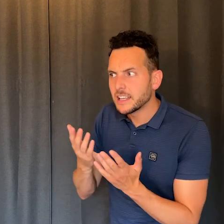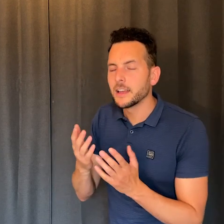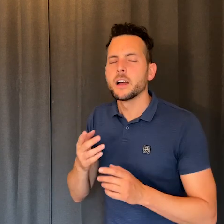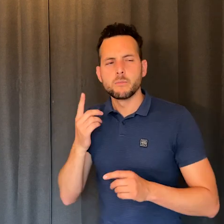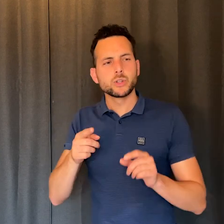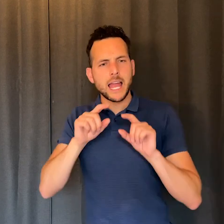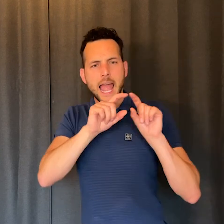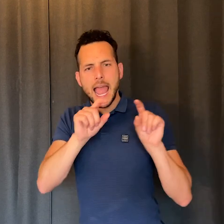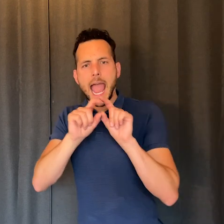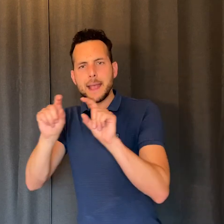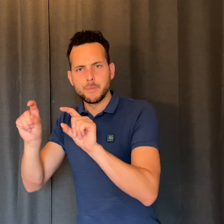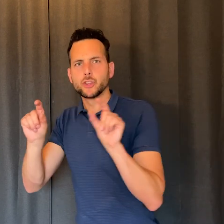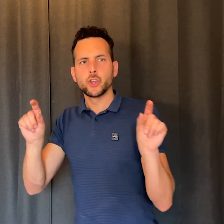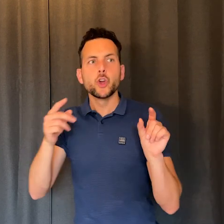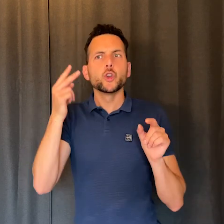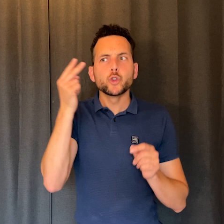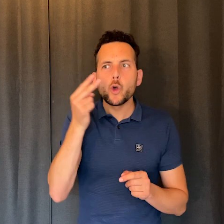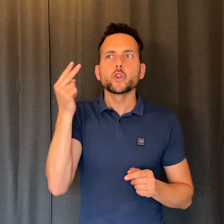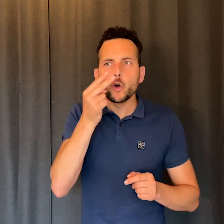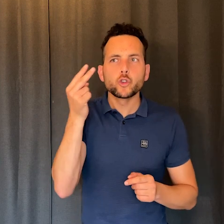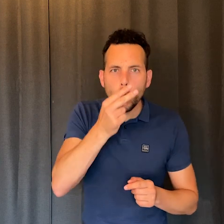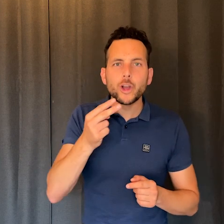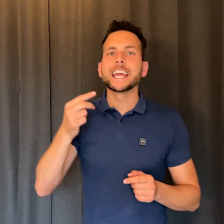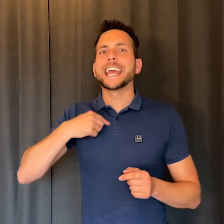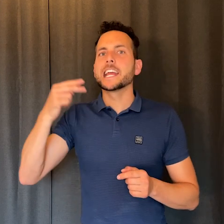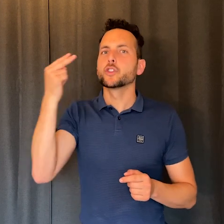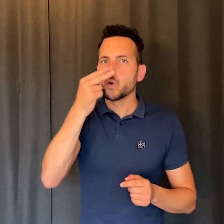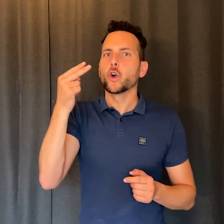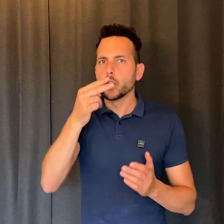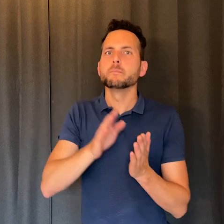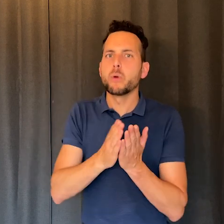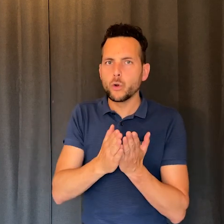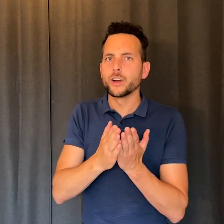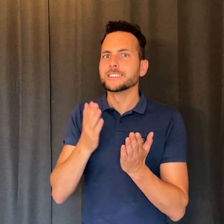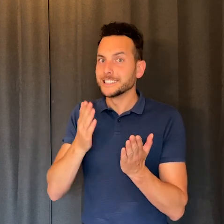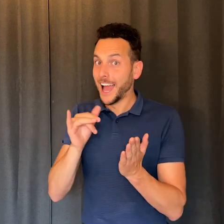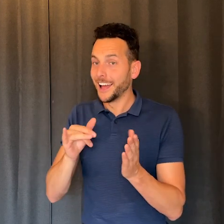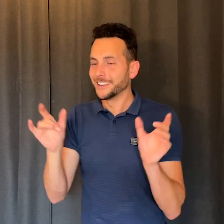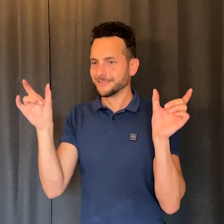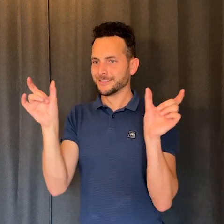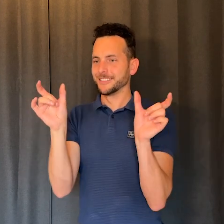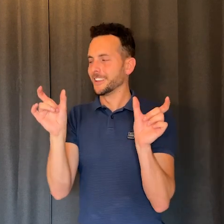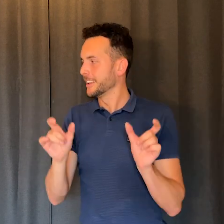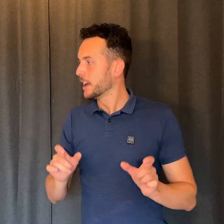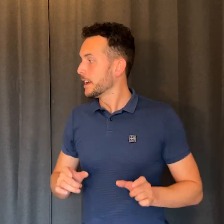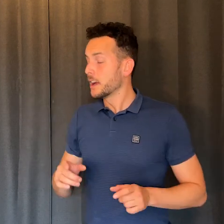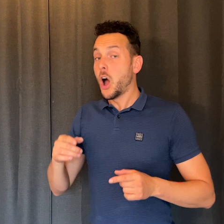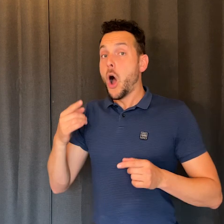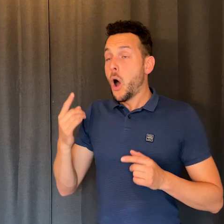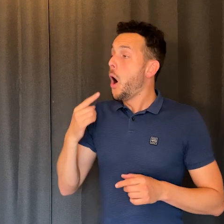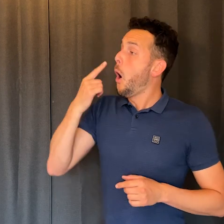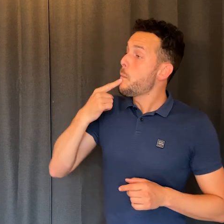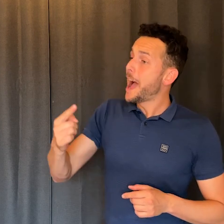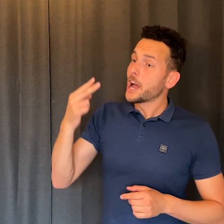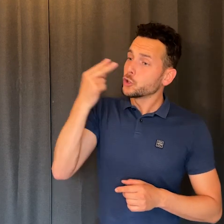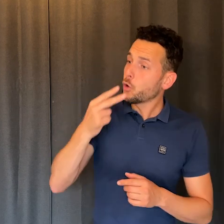met zoek, ik heb een boek. Oh ja, dat zijn gedichten. Ja. Oh, ja, ik weet het alweer. Ja? Oké. Ja. Opa, zoek toch mee? Ik